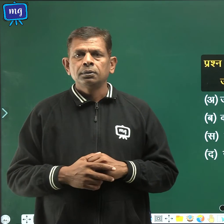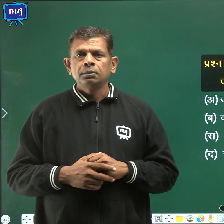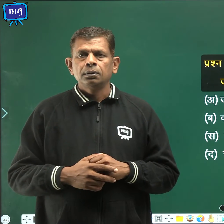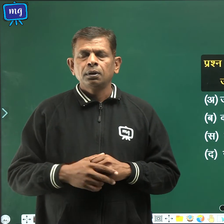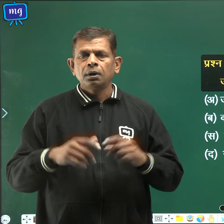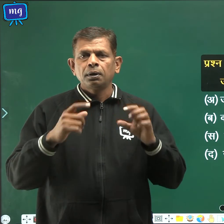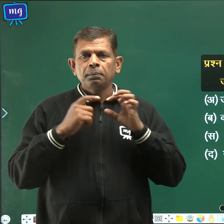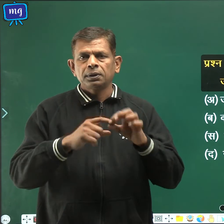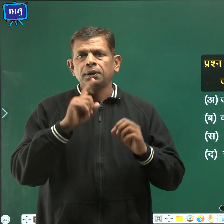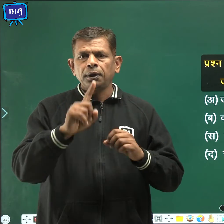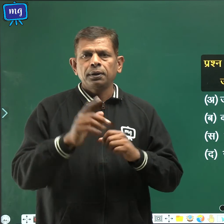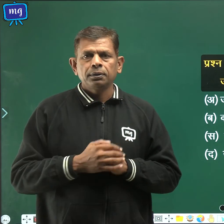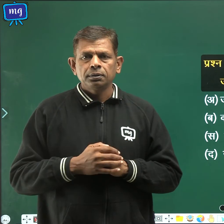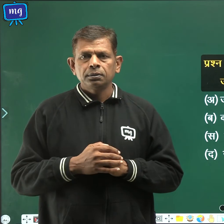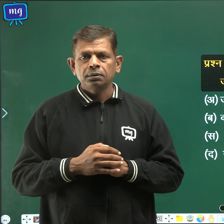प्रश्न 1,